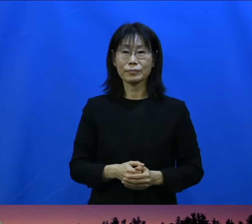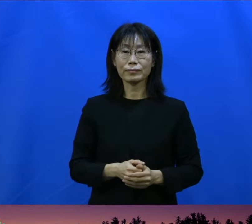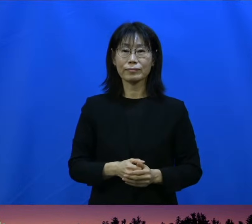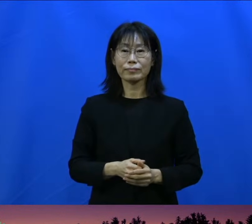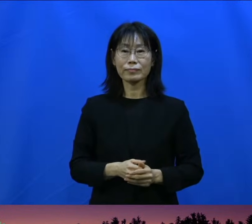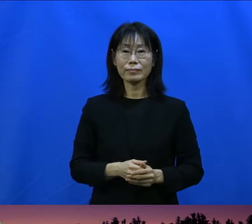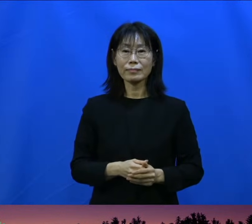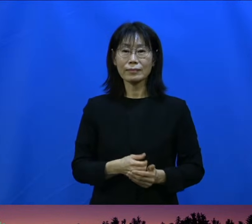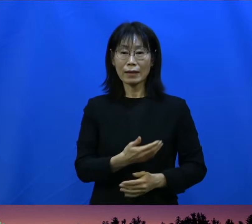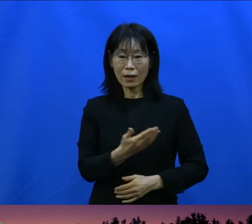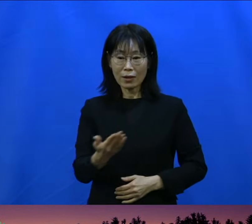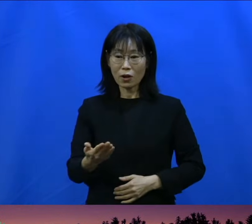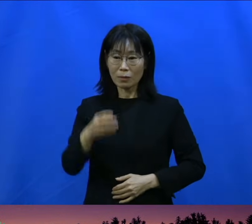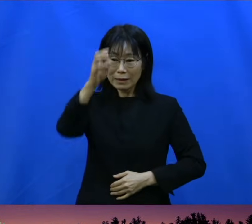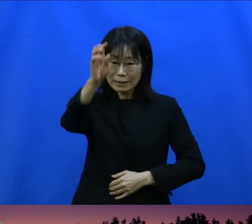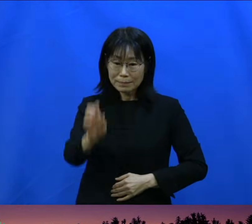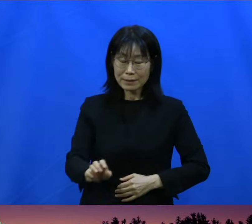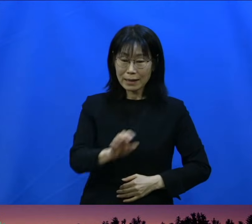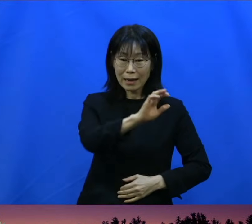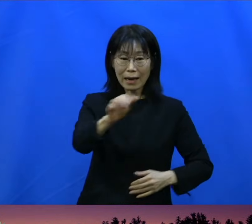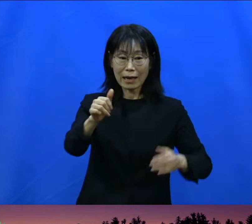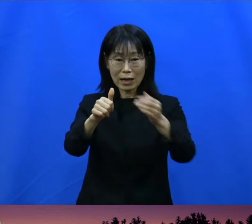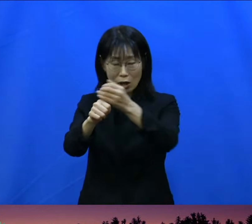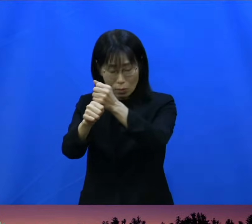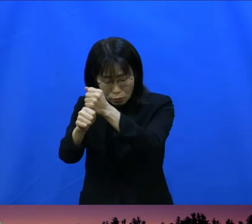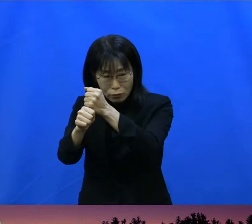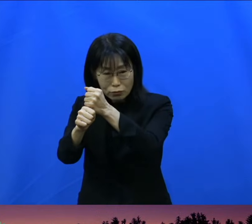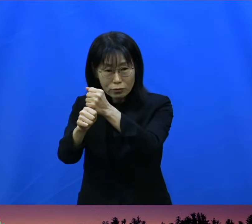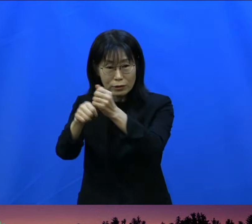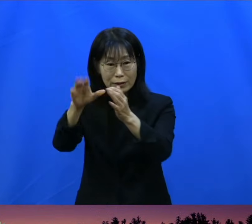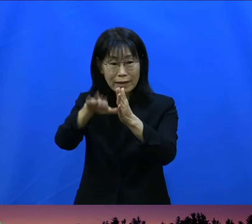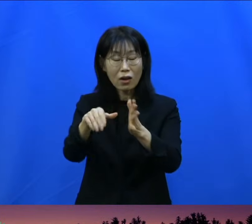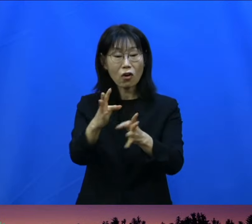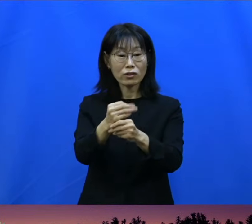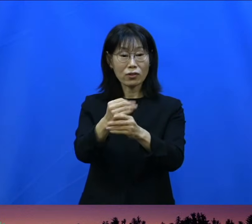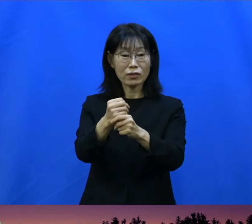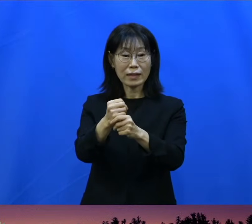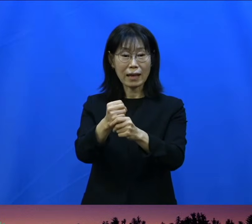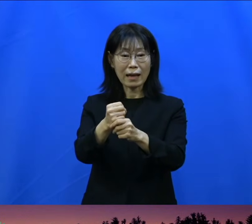어슬프게 그냥 십자가를 붙잡을 수 있는 게 아닙니다. 나에게는 아무것도 없습니다.